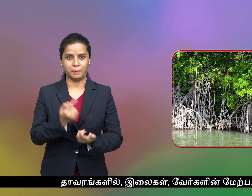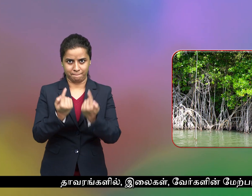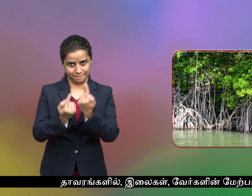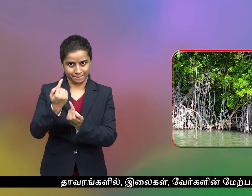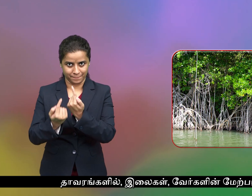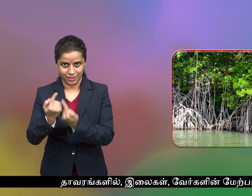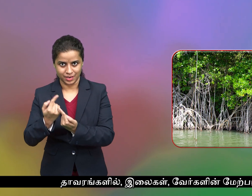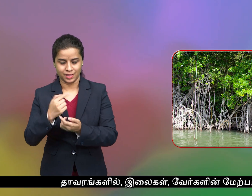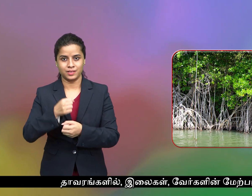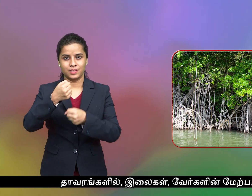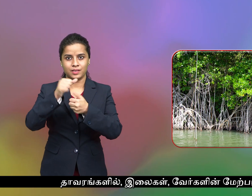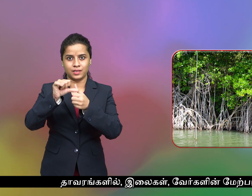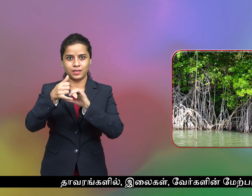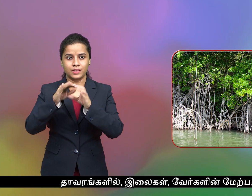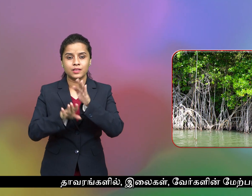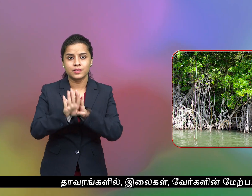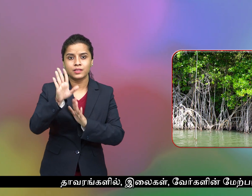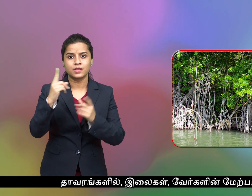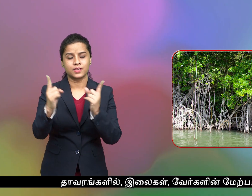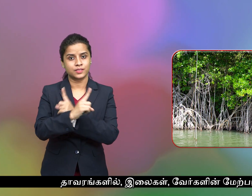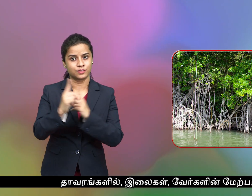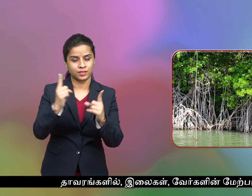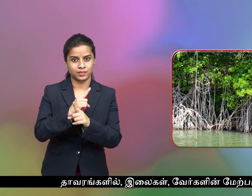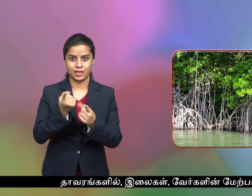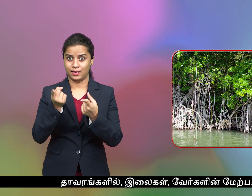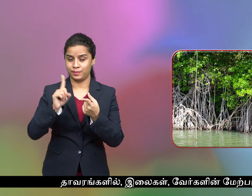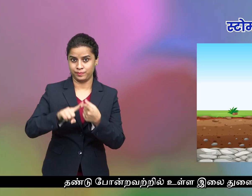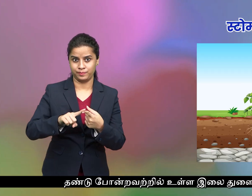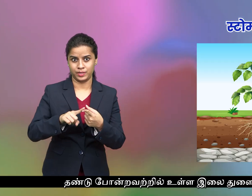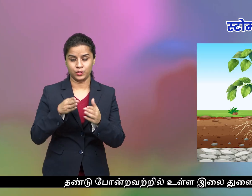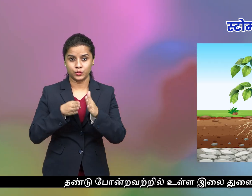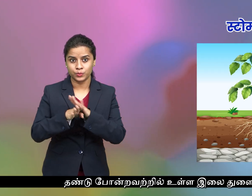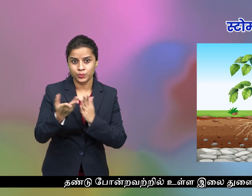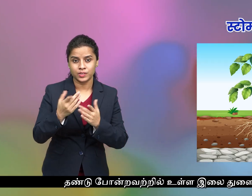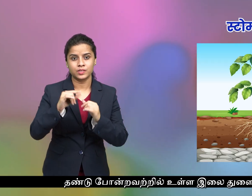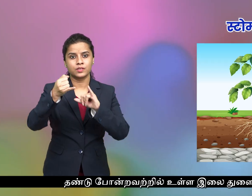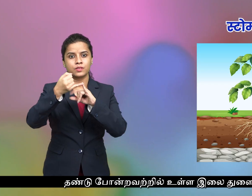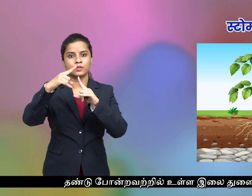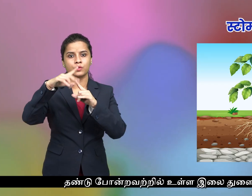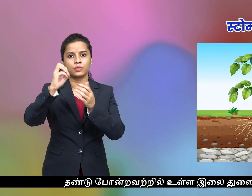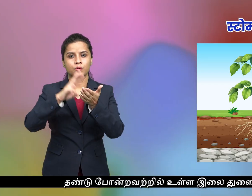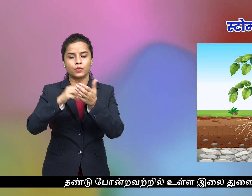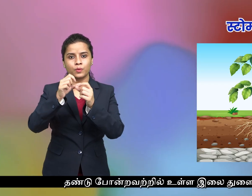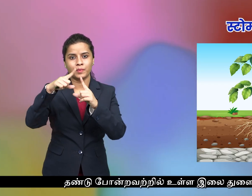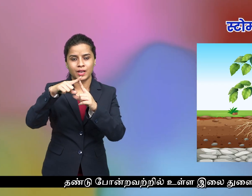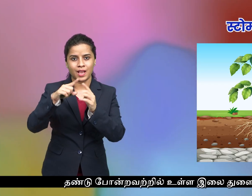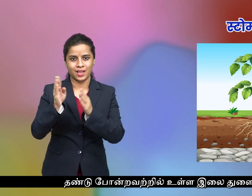தாவரங்களில் இலைகள், வேர்களின் மேற்பரப்பு மற்றும் தண்டு போன்றவற்றில் உள்ள இலைத்துளைகள் மூலம்